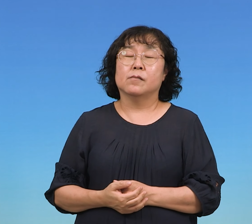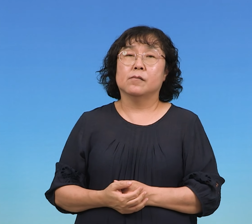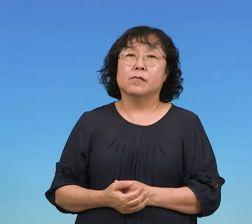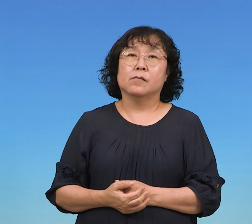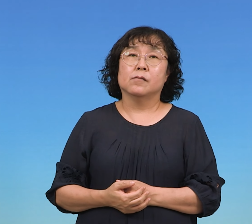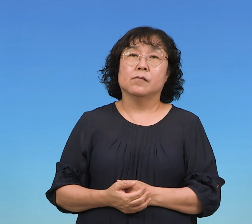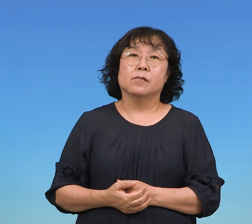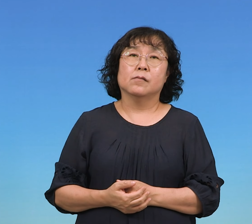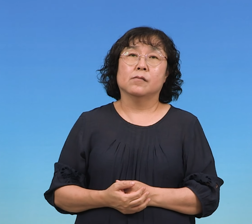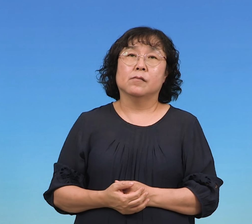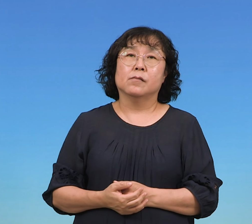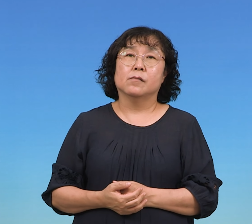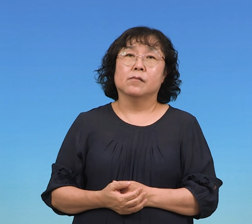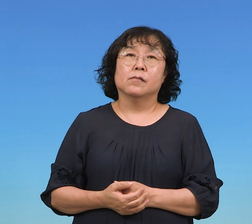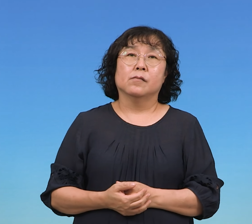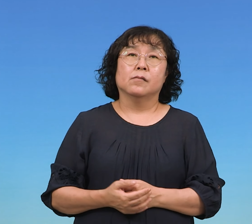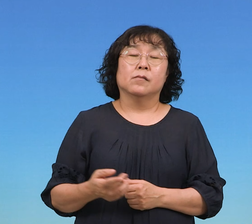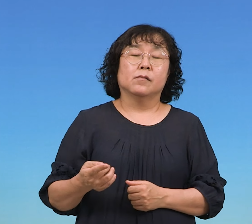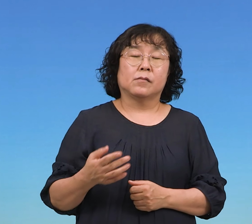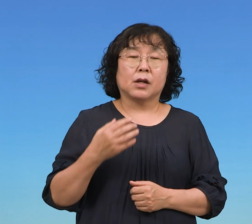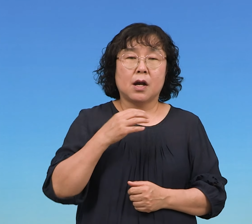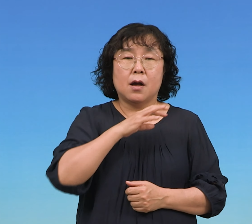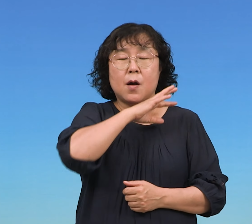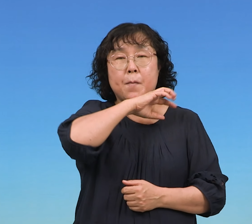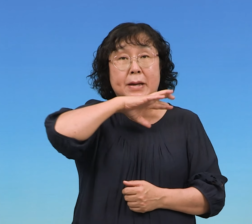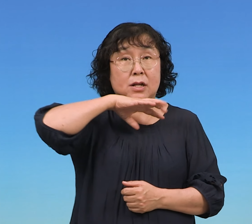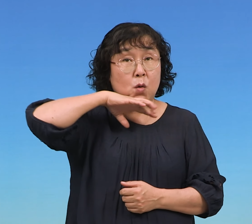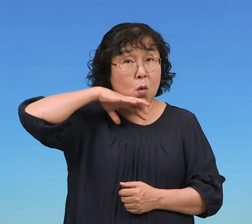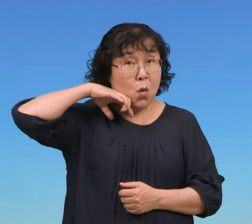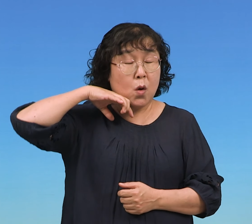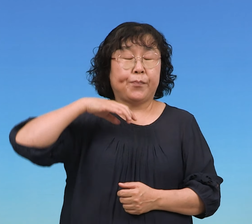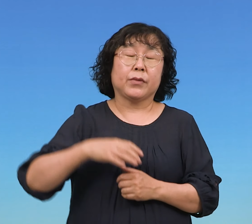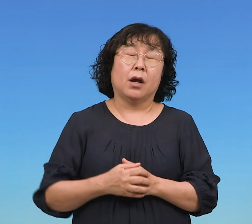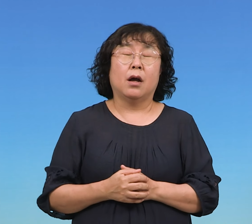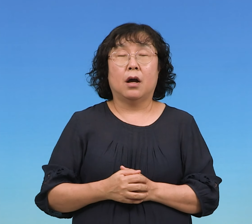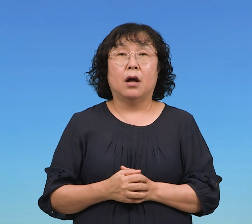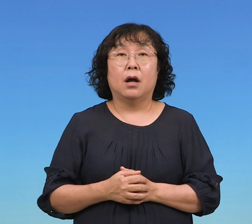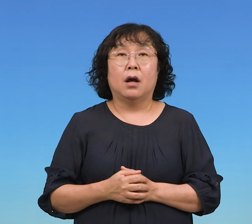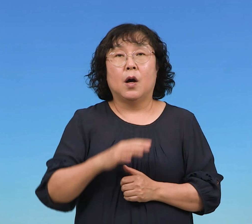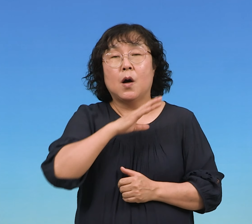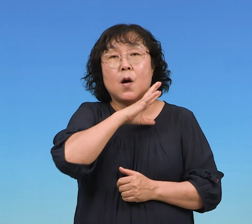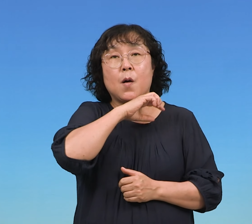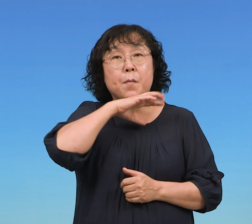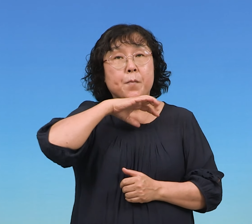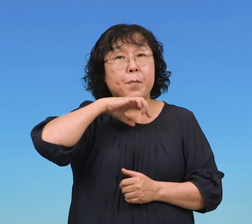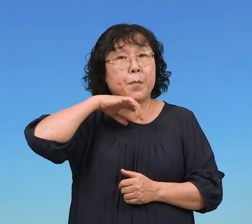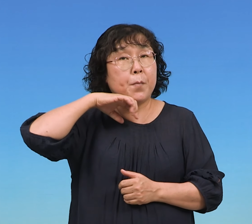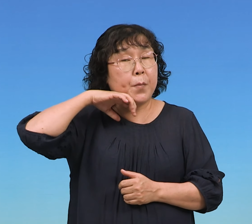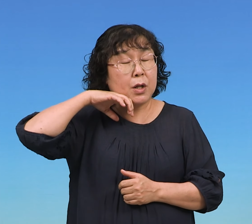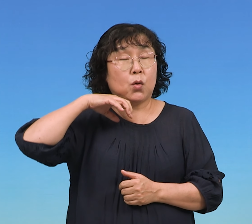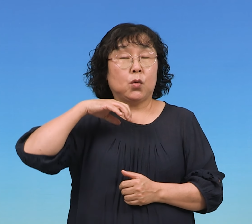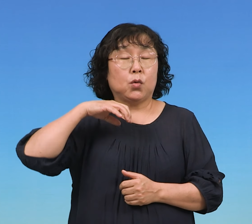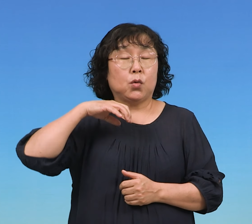여러분 잘 아시는 그 베드로, 우리가 그 찬양, 아까도 제가 새벽부터 굉장히 마음에서 흥얼거렸던